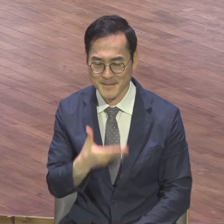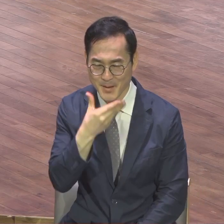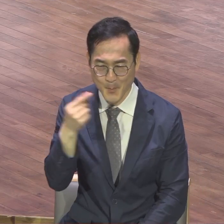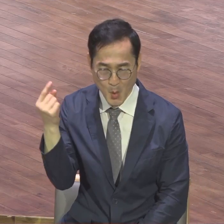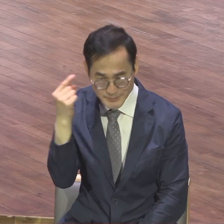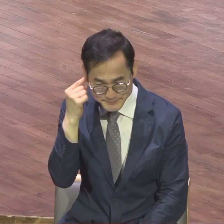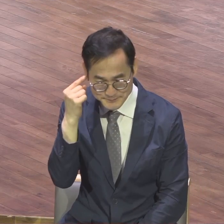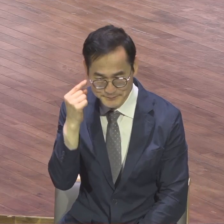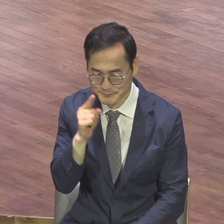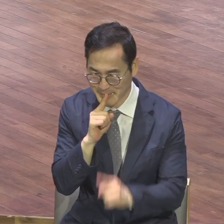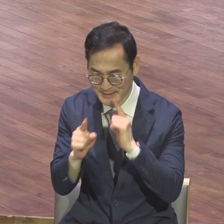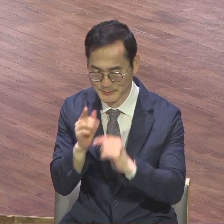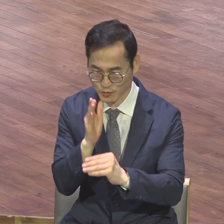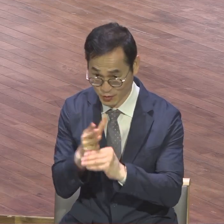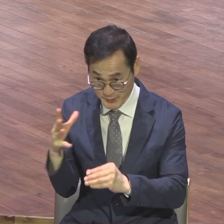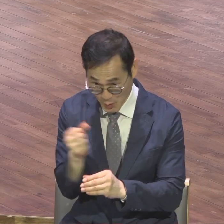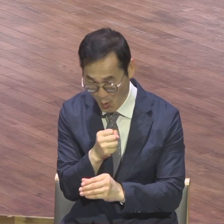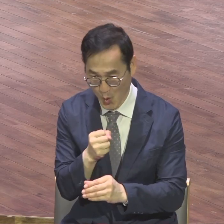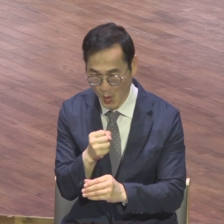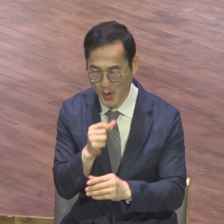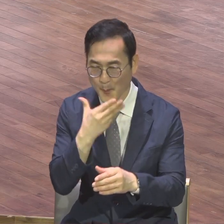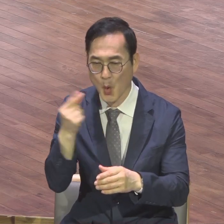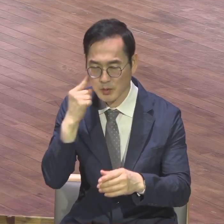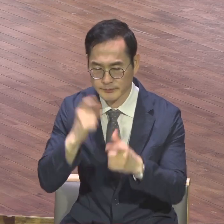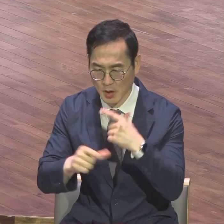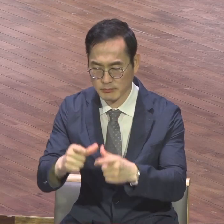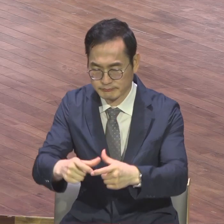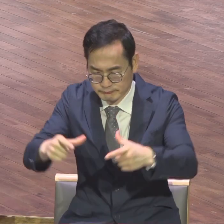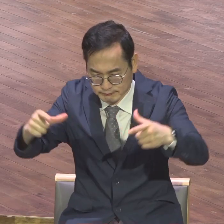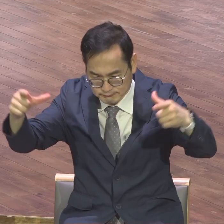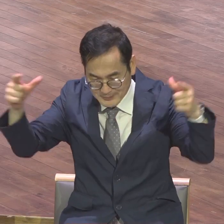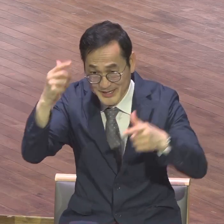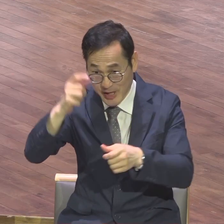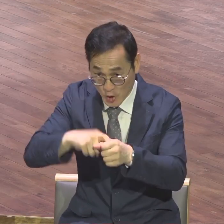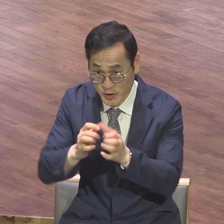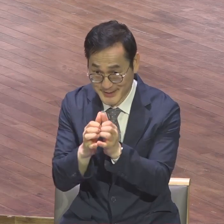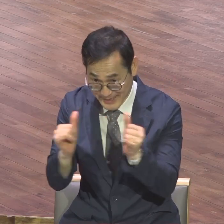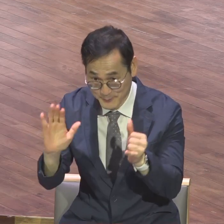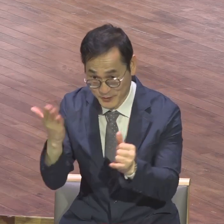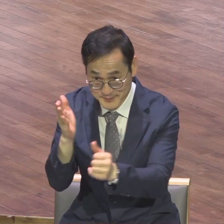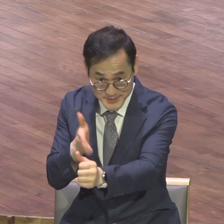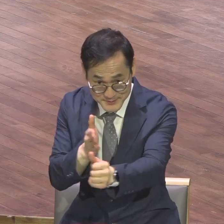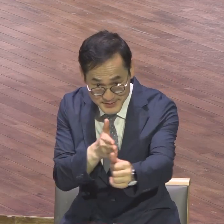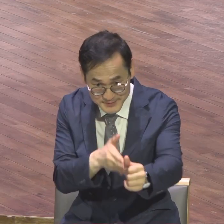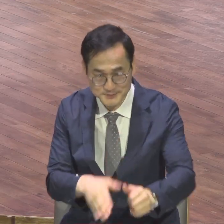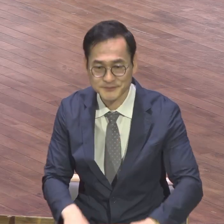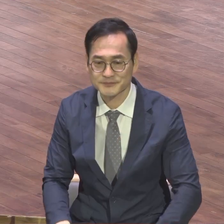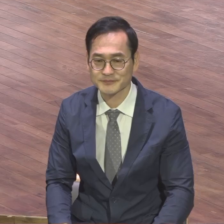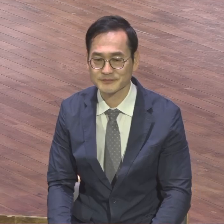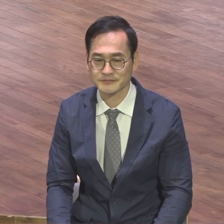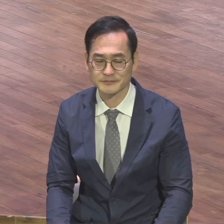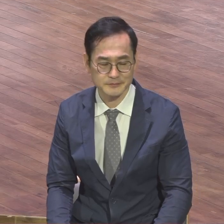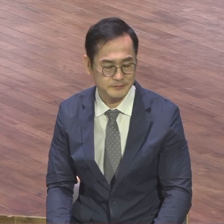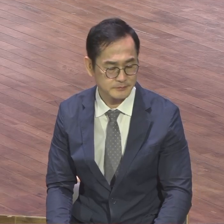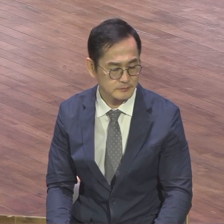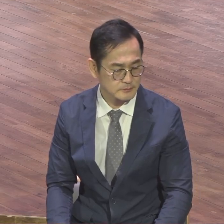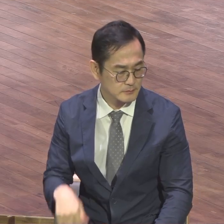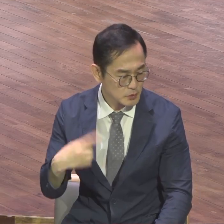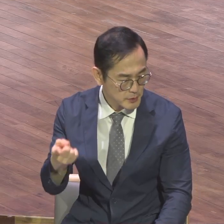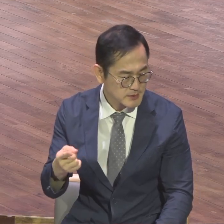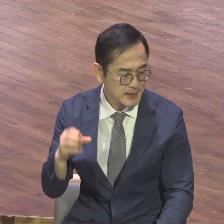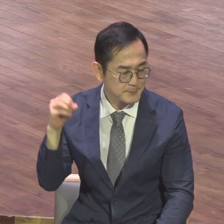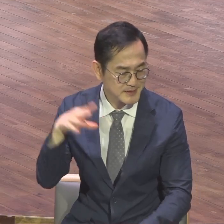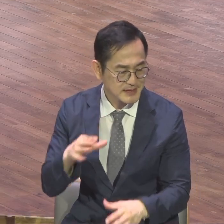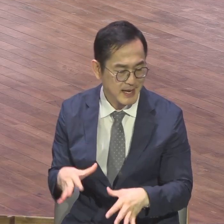나가는 영적인 사람 다 되시기를 주님으로 축복합니다. 두 번째로 빛의 망대입니다. 25절입니다.